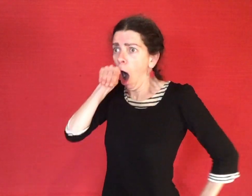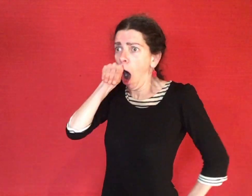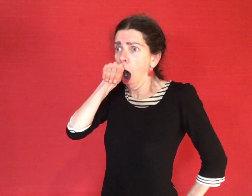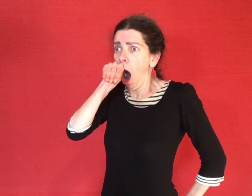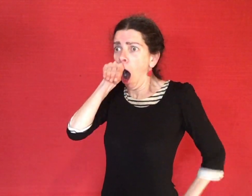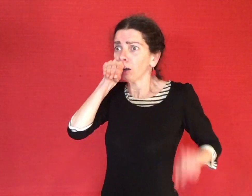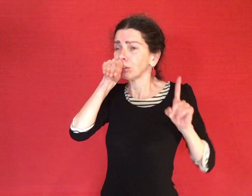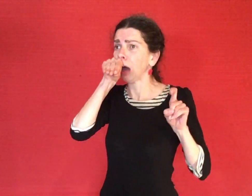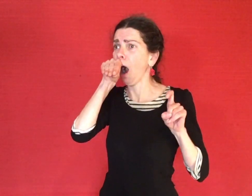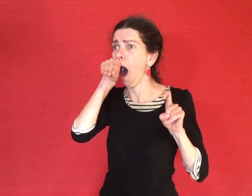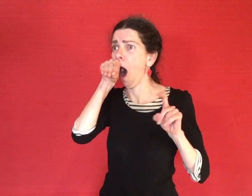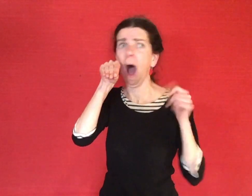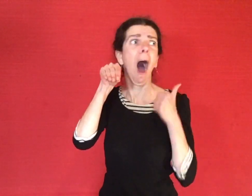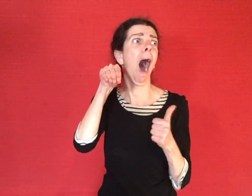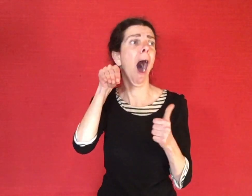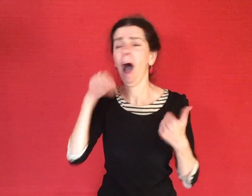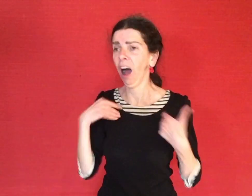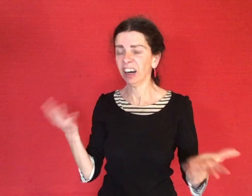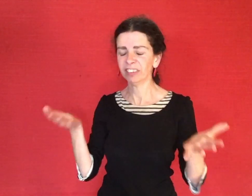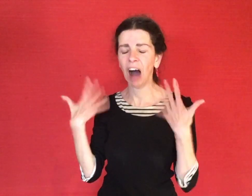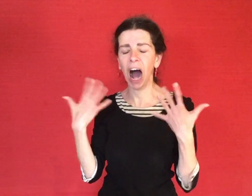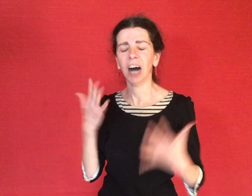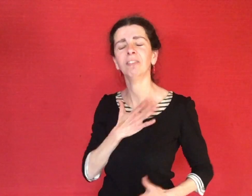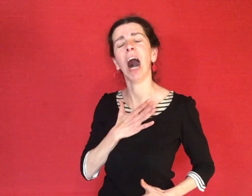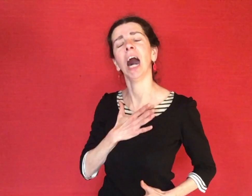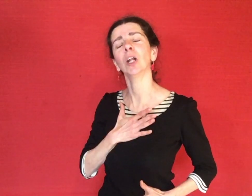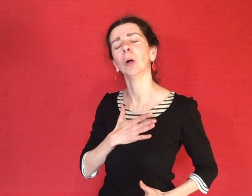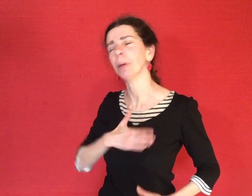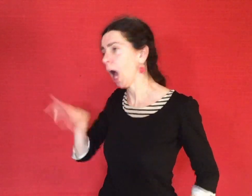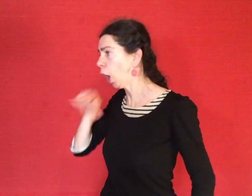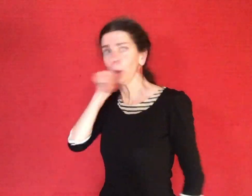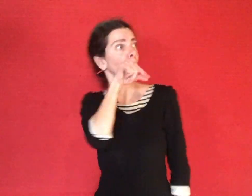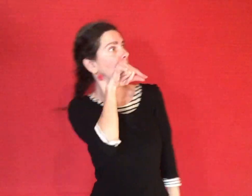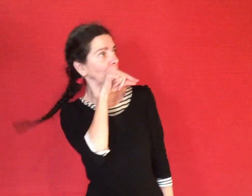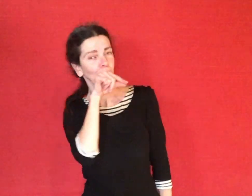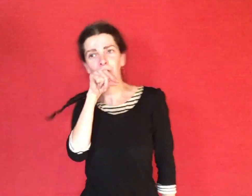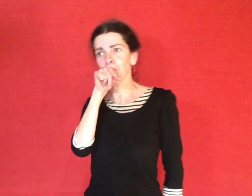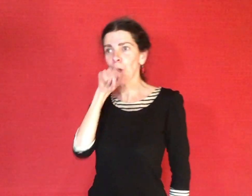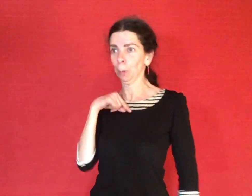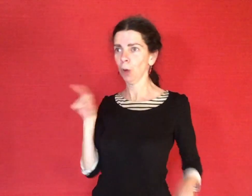Chic, de l'eau, crie le caneton. Je vais me rafraîchir. Moi aussi, dit aussitôt le poussin.